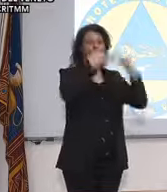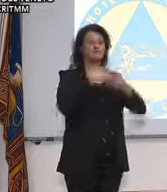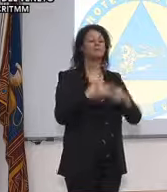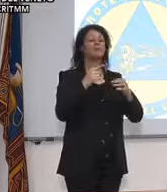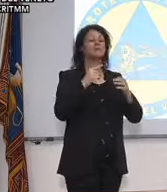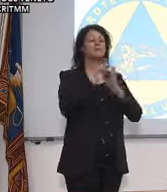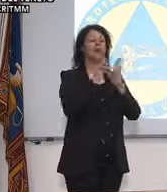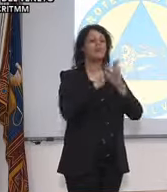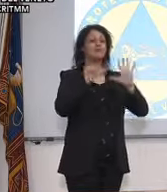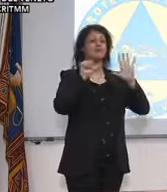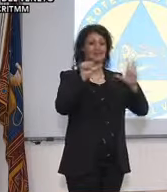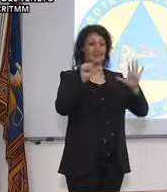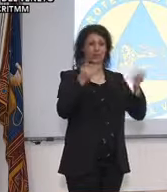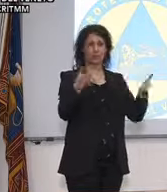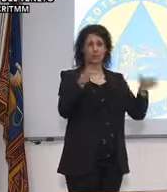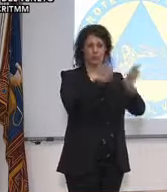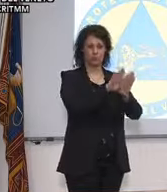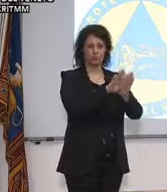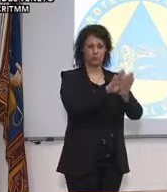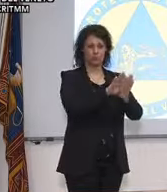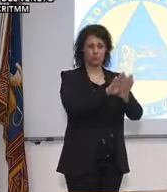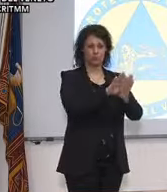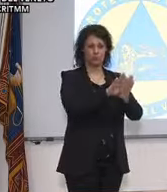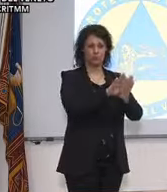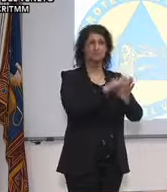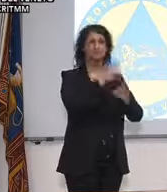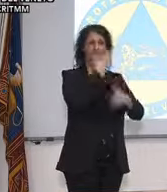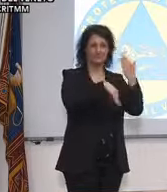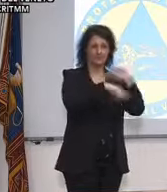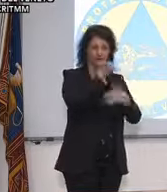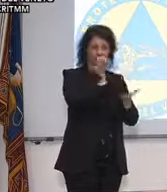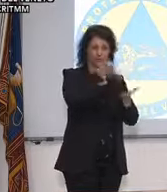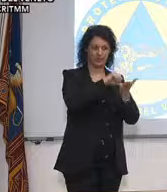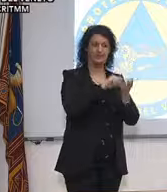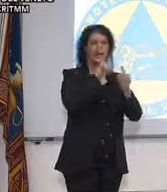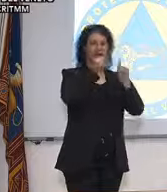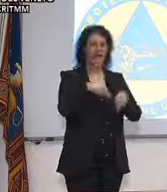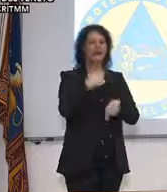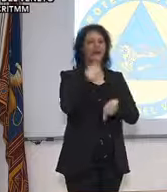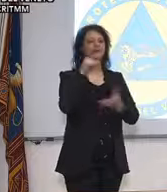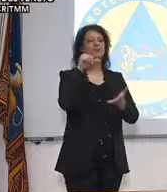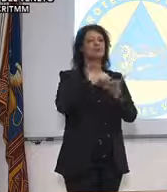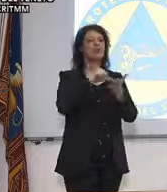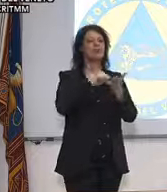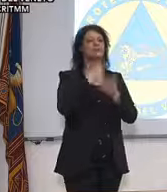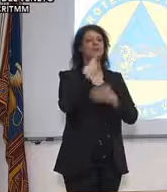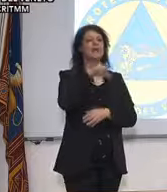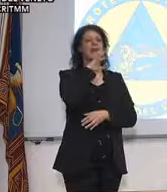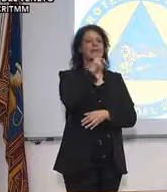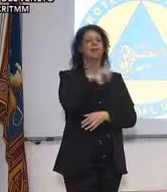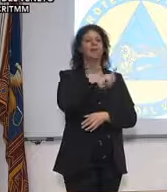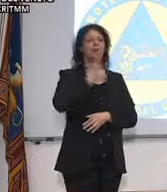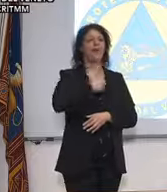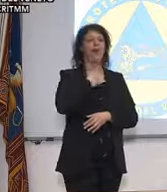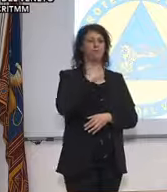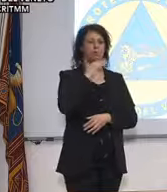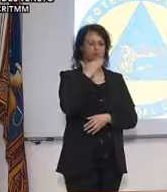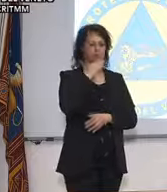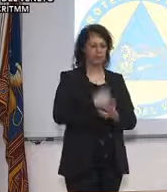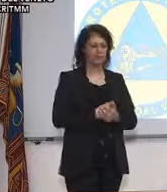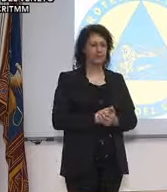chiuso i centri semiresidenziali per disabili, anche i centri per non autosufficienti anziani, quindi anche i centri per gli anziani, ma anche i centri